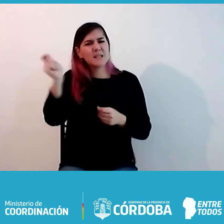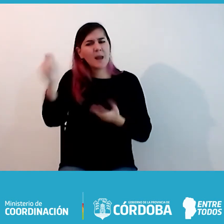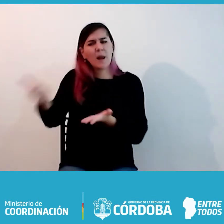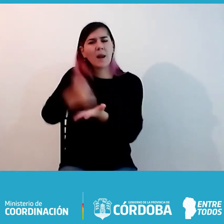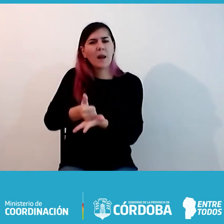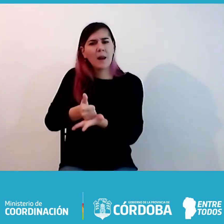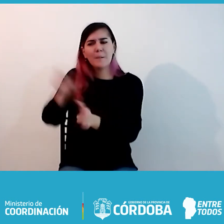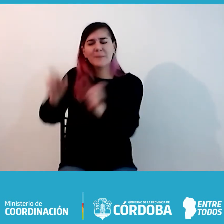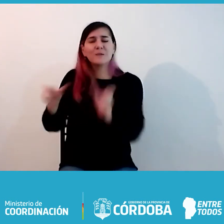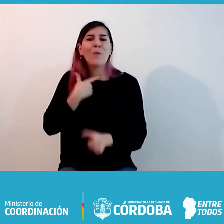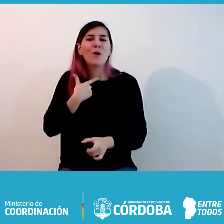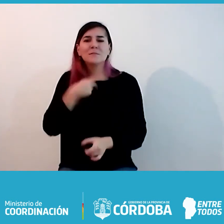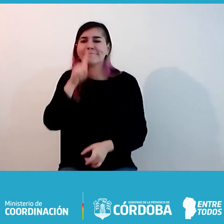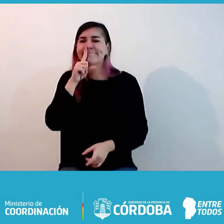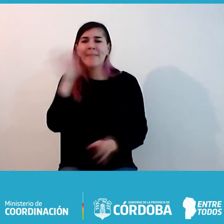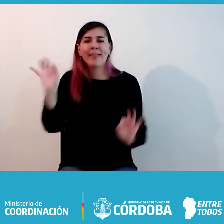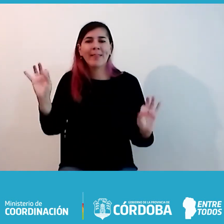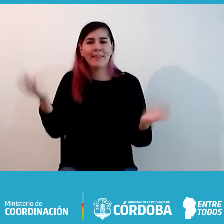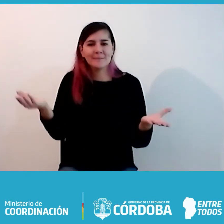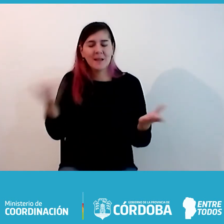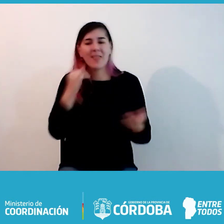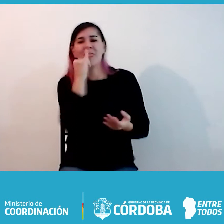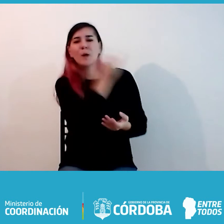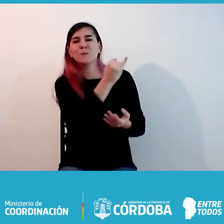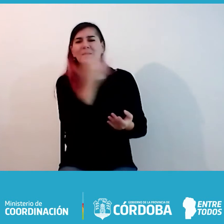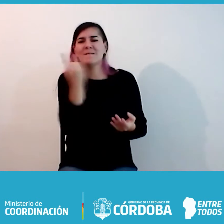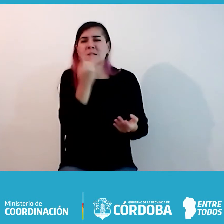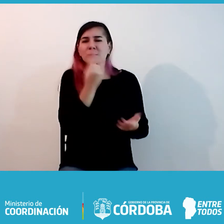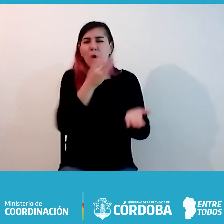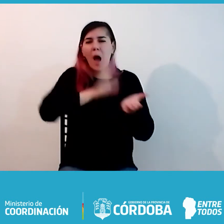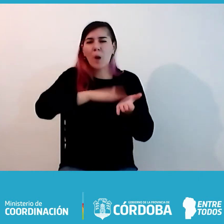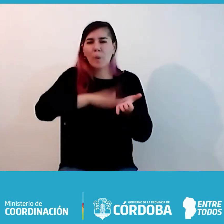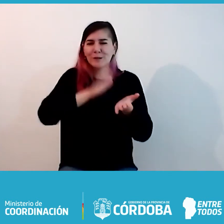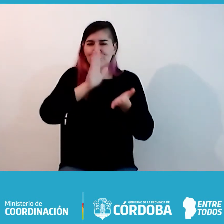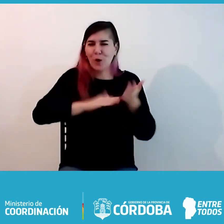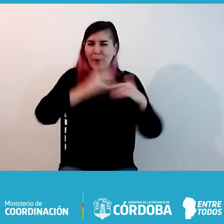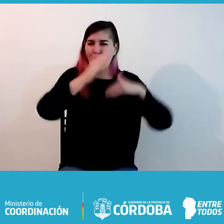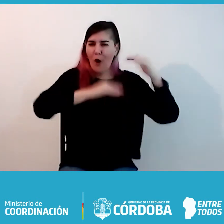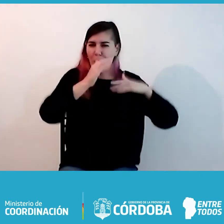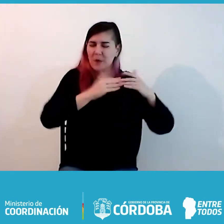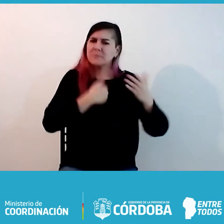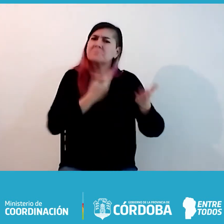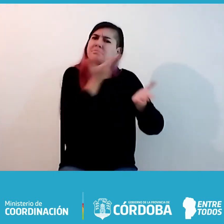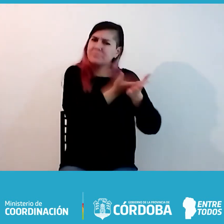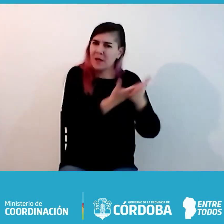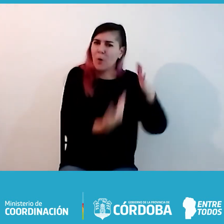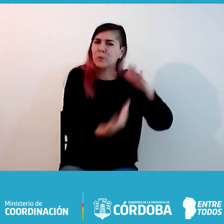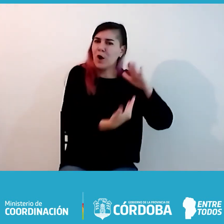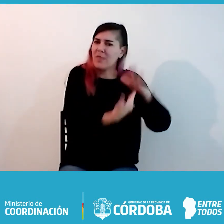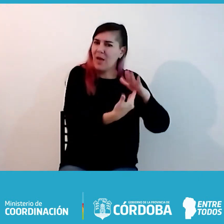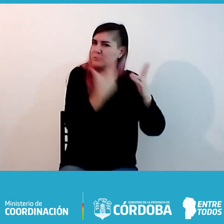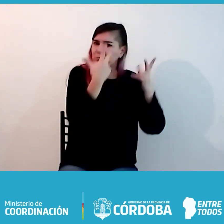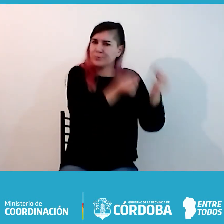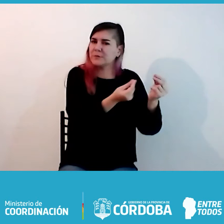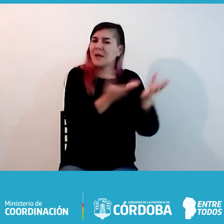a quienes no tienen voz. Asimismo, dice denunciar los falsos argumentos a favor de la obra. Exige a las autoridades que se rechace el estudio de impacto ambiental